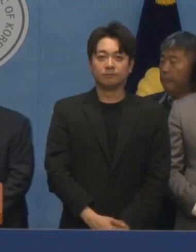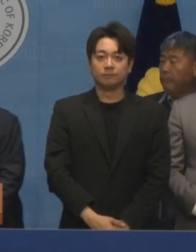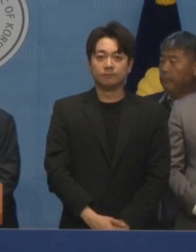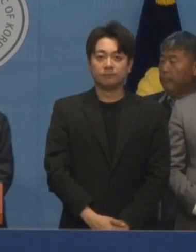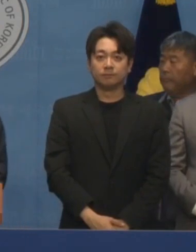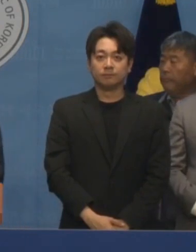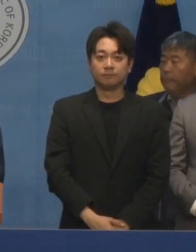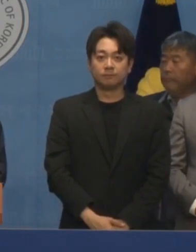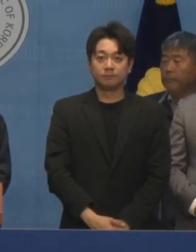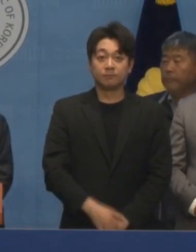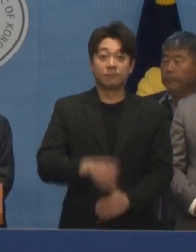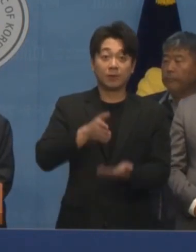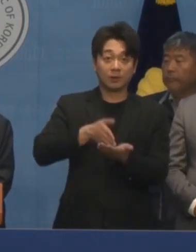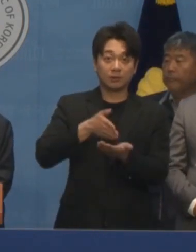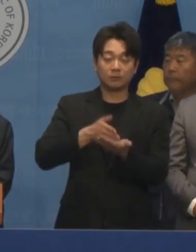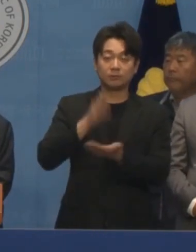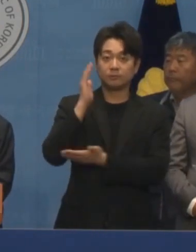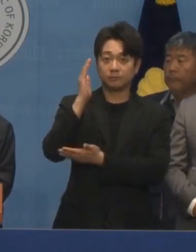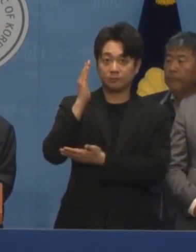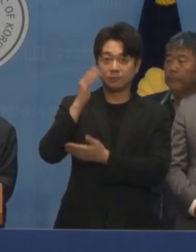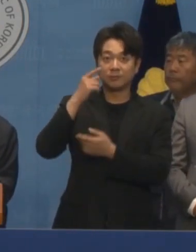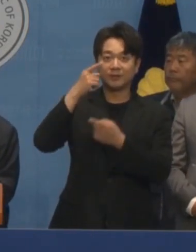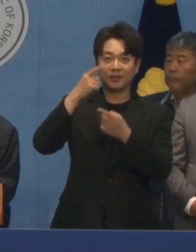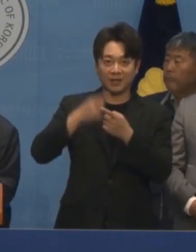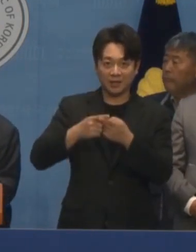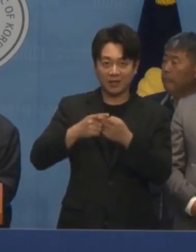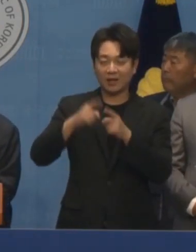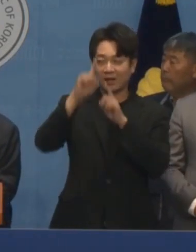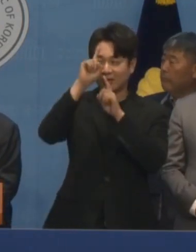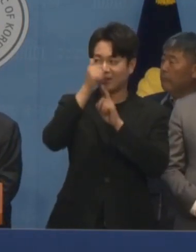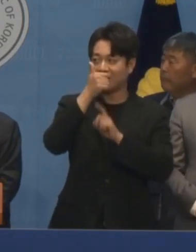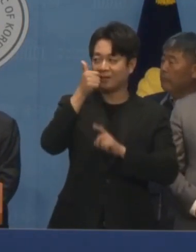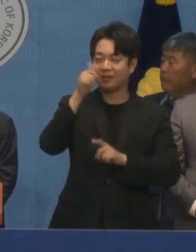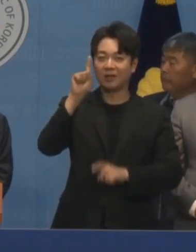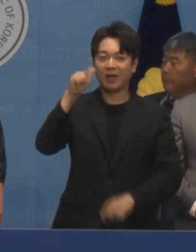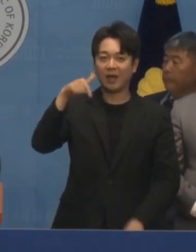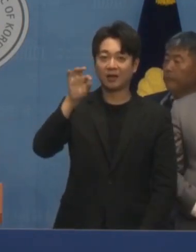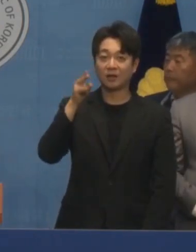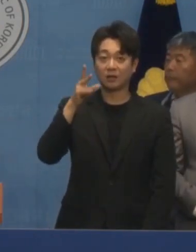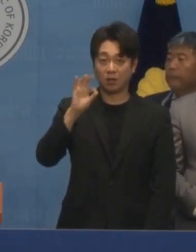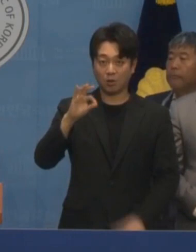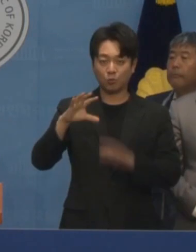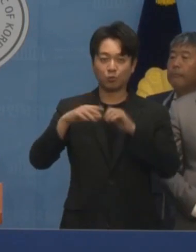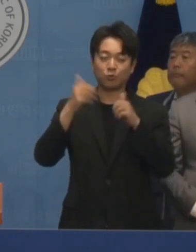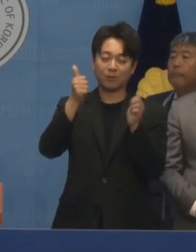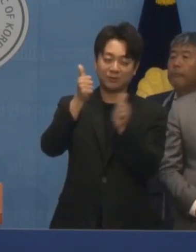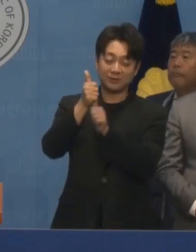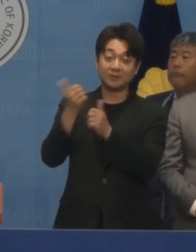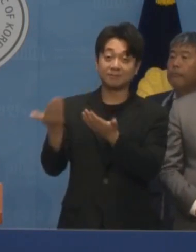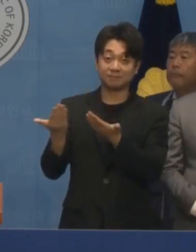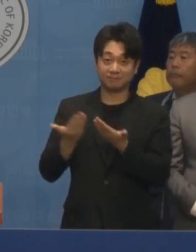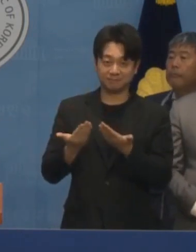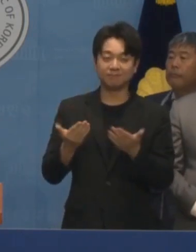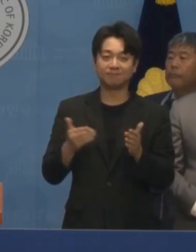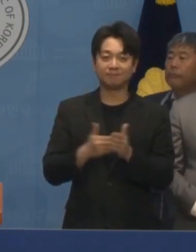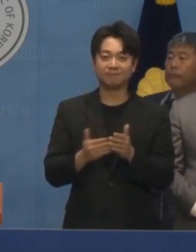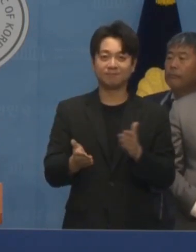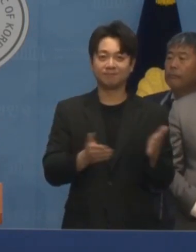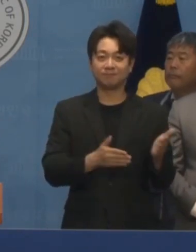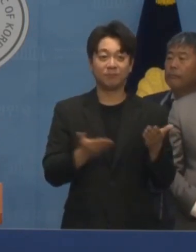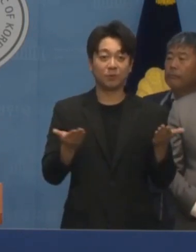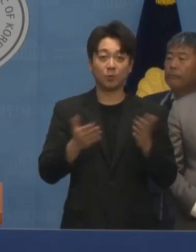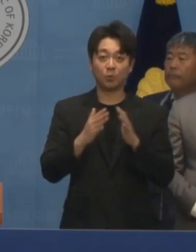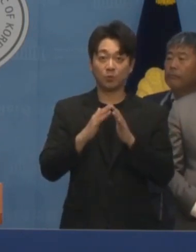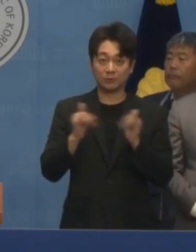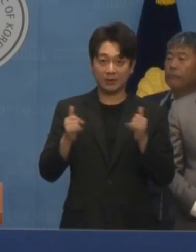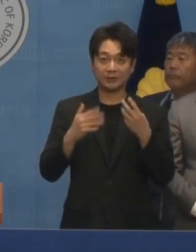네, 기자회견 중에 국회 이하경 부의장님 참석하셨습니다. 네, 끝으로 현장 노동자 세 분의